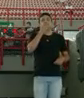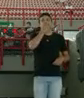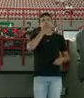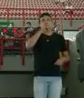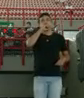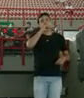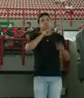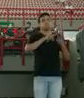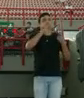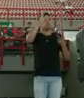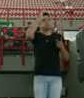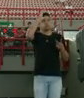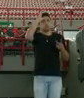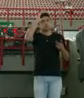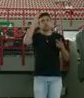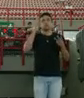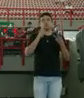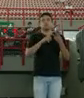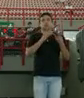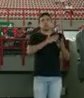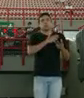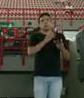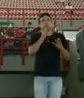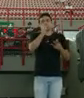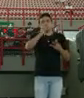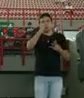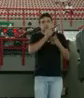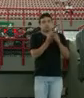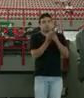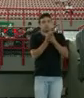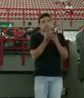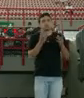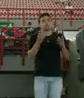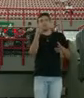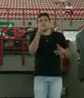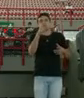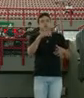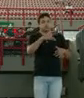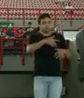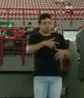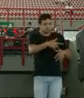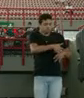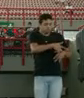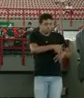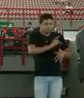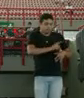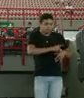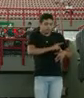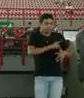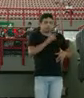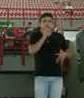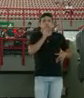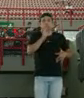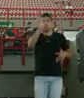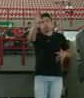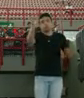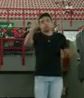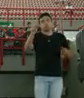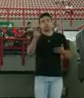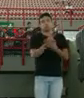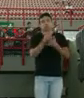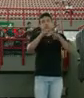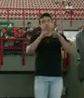papai, o meu tio, gosta. E ele não teve cálculo renal ainda não. Mas ele pode vir a ter, por